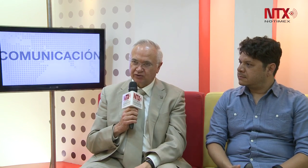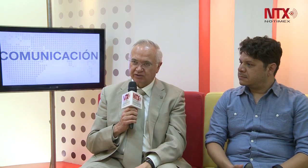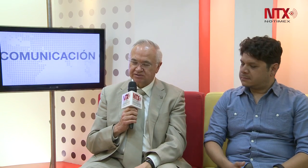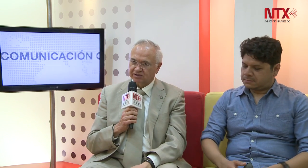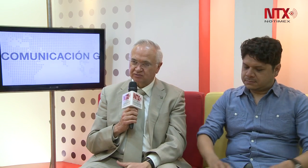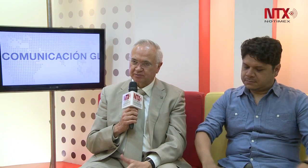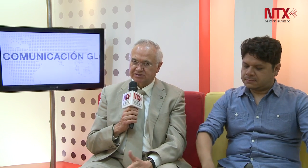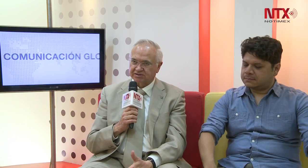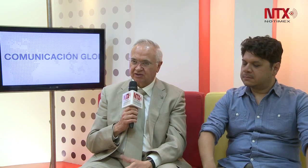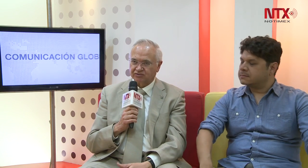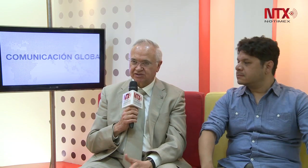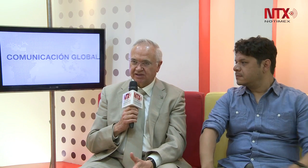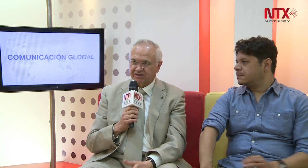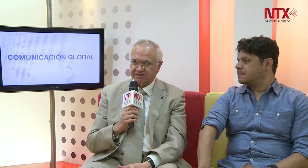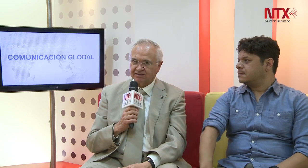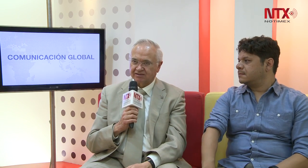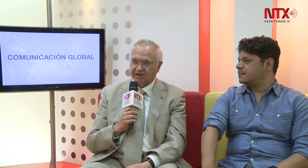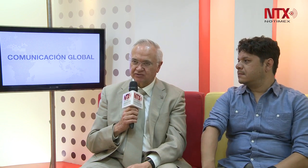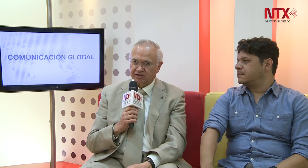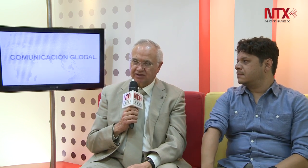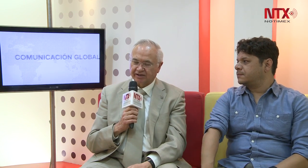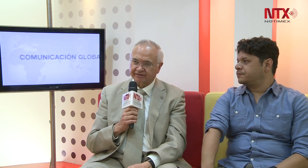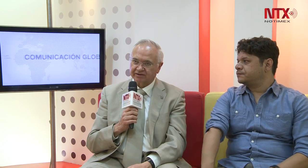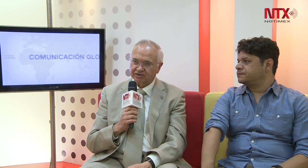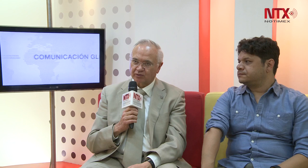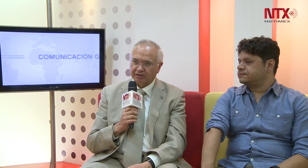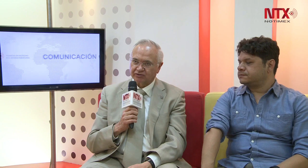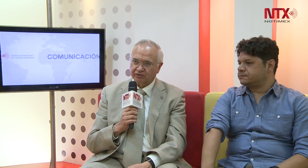mayores. Tenemos pacientes ya con 60, 70 años que tienen artritis reumatoide.